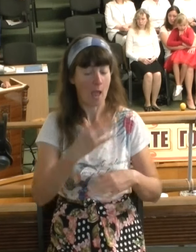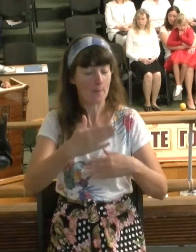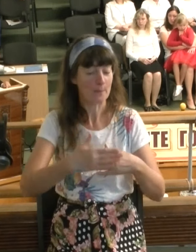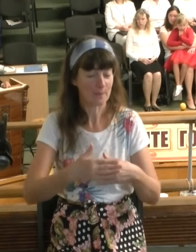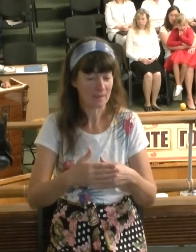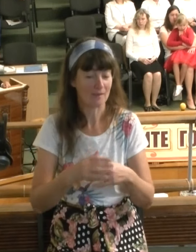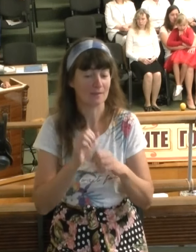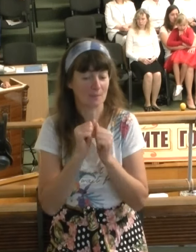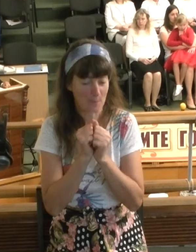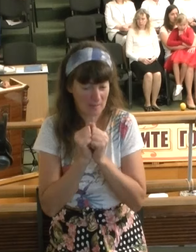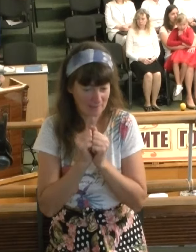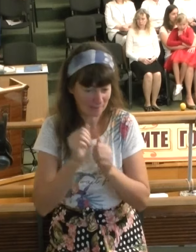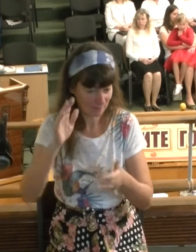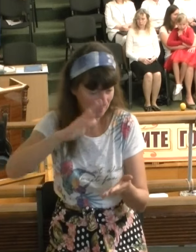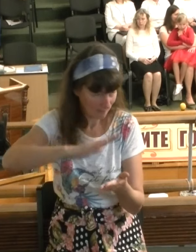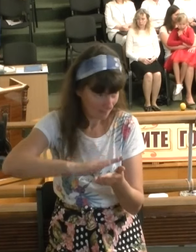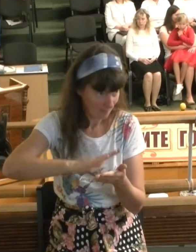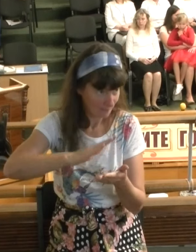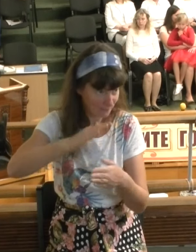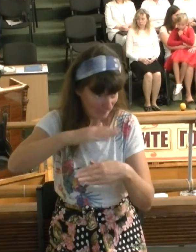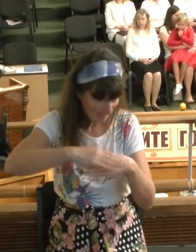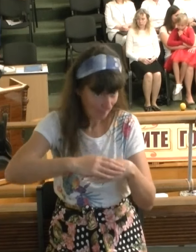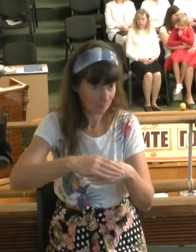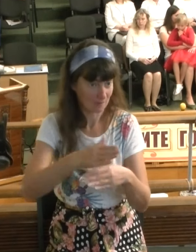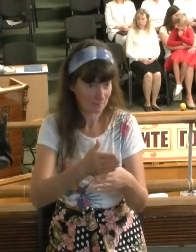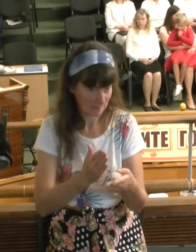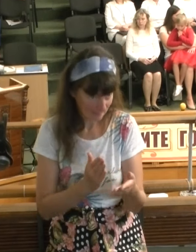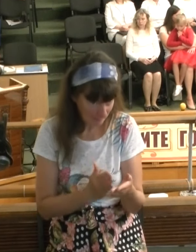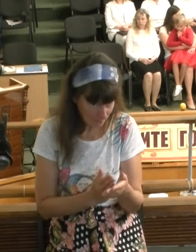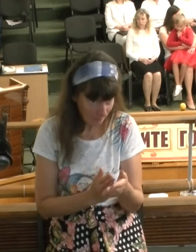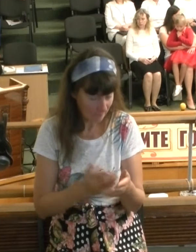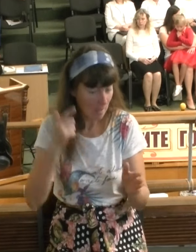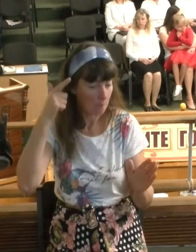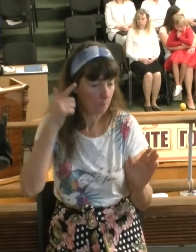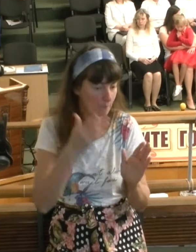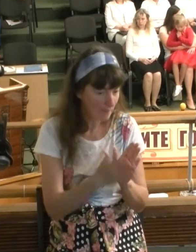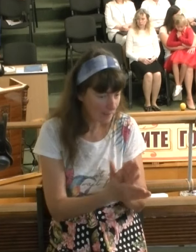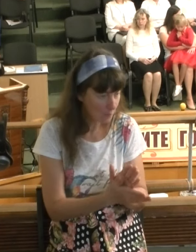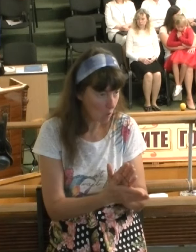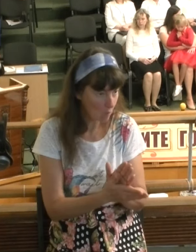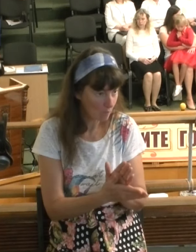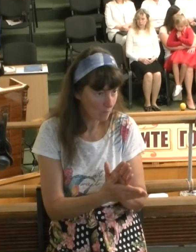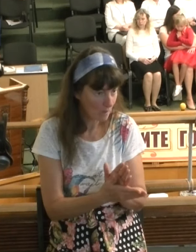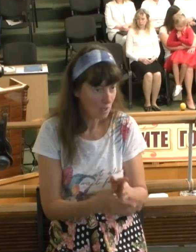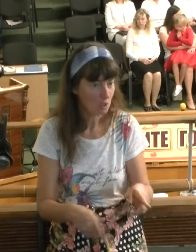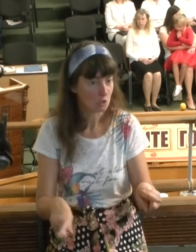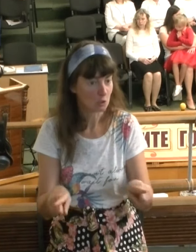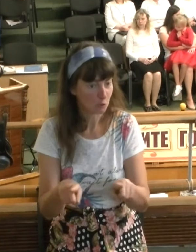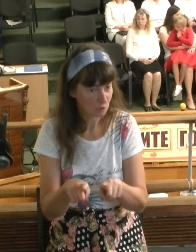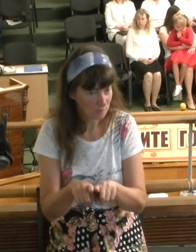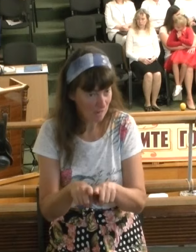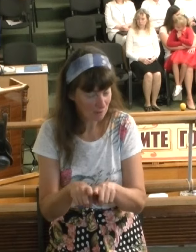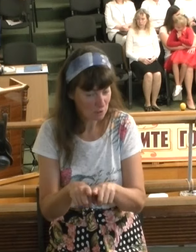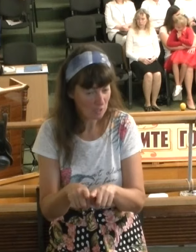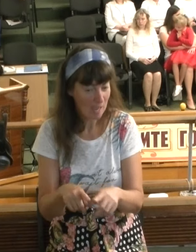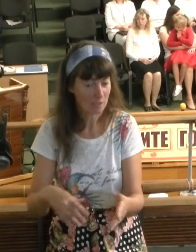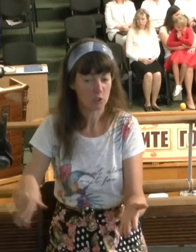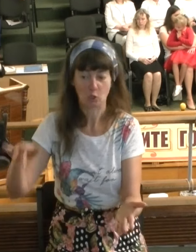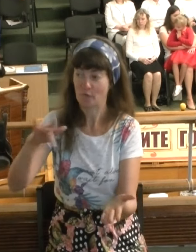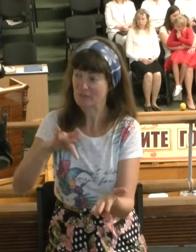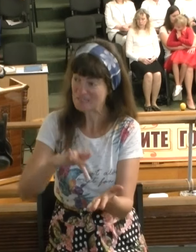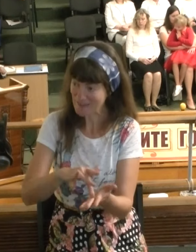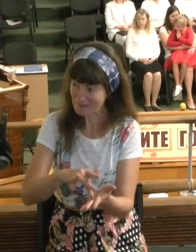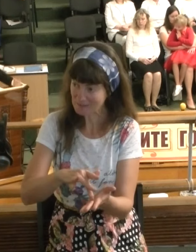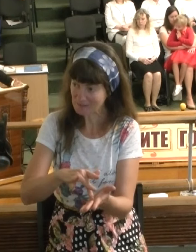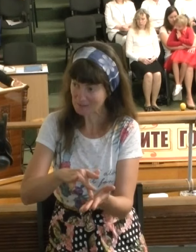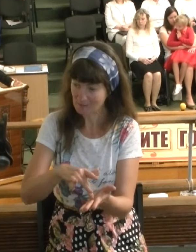хлебом, вы убедитесь, что там в центре не хлеб, а Христос